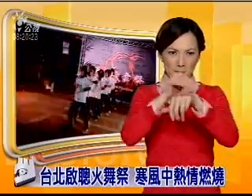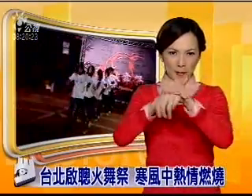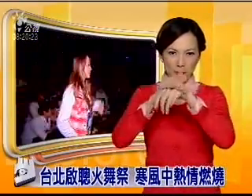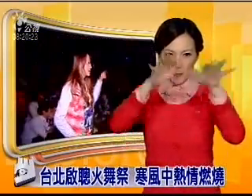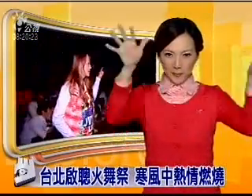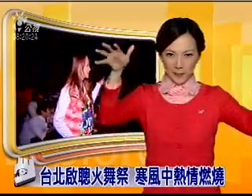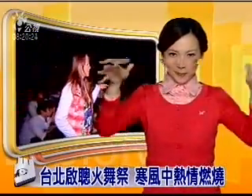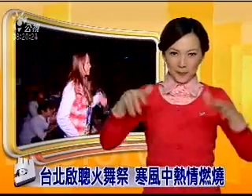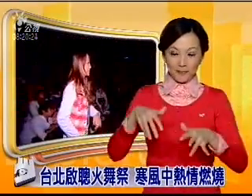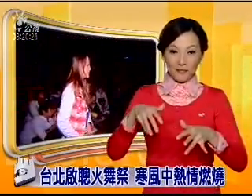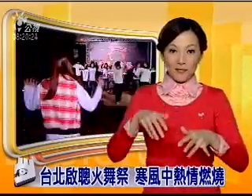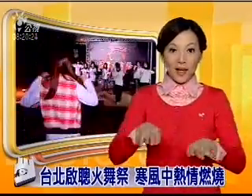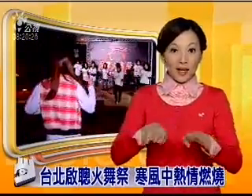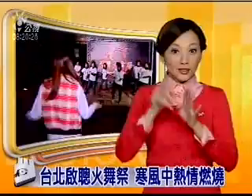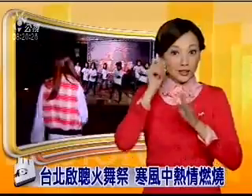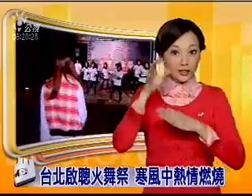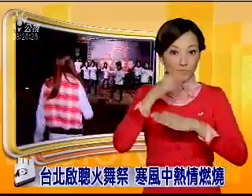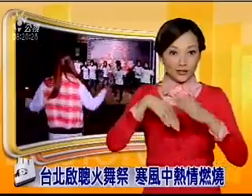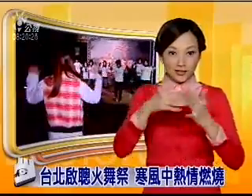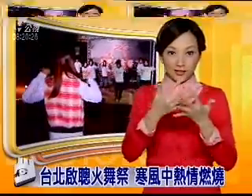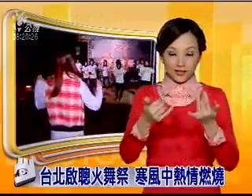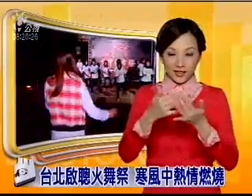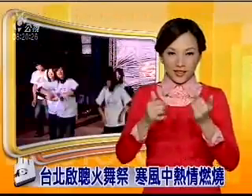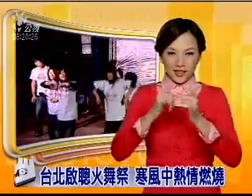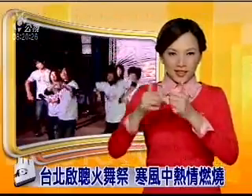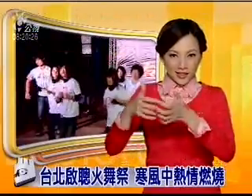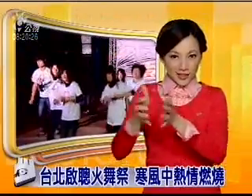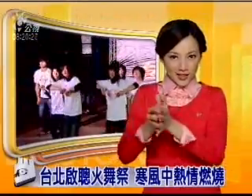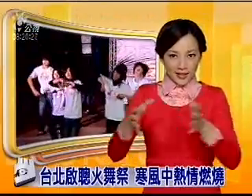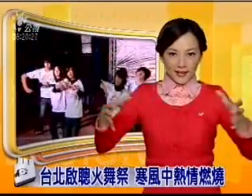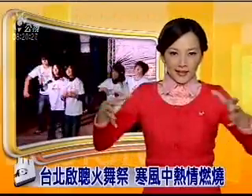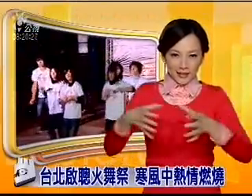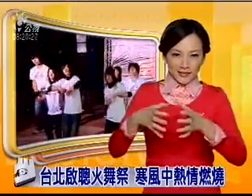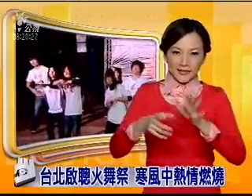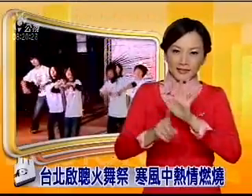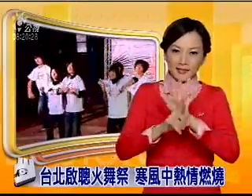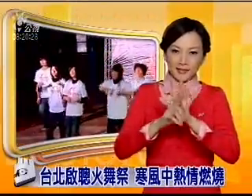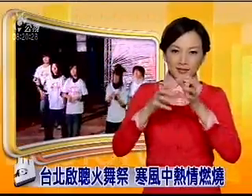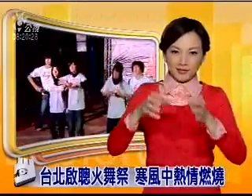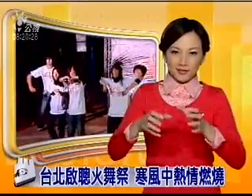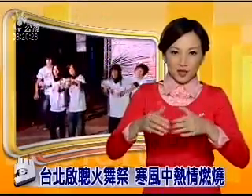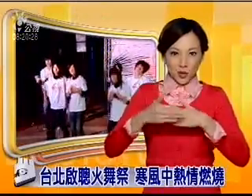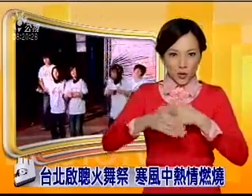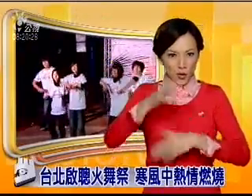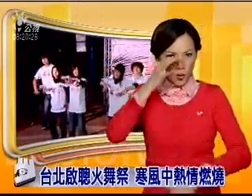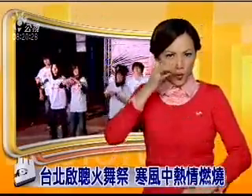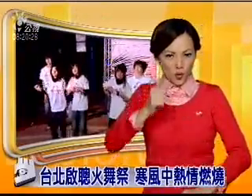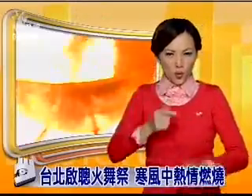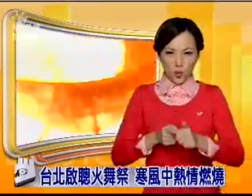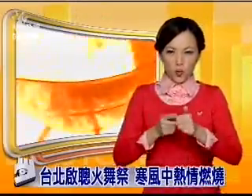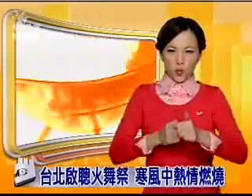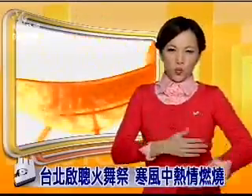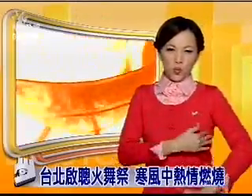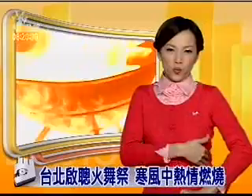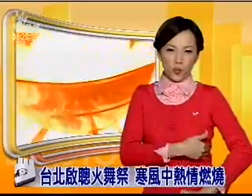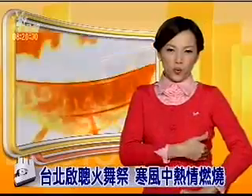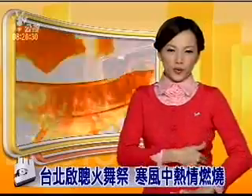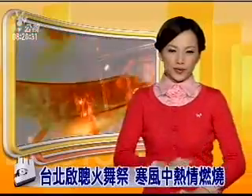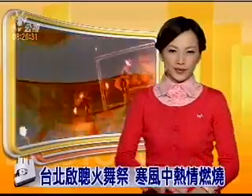来了，和启聪学校的社团进行一场别开生面的演出，相当的精彩。先带您去看一